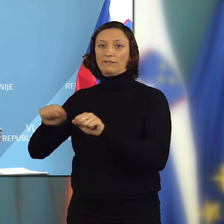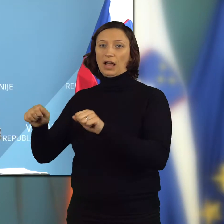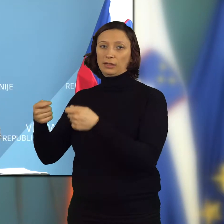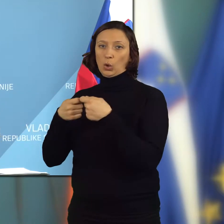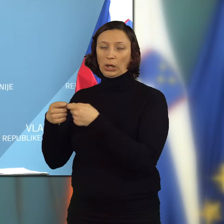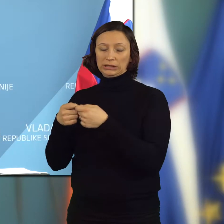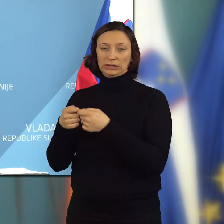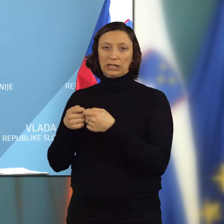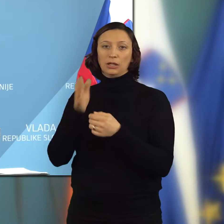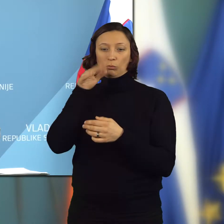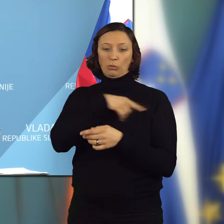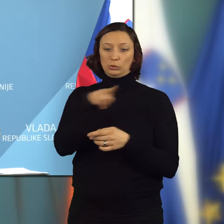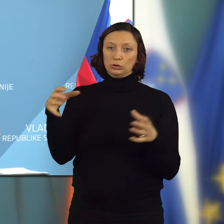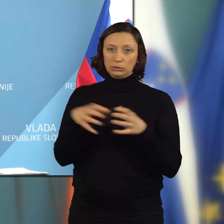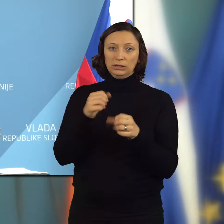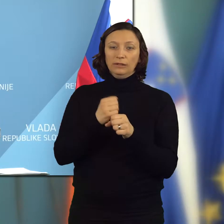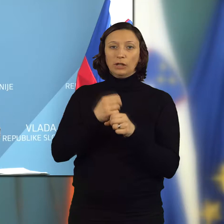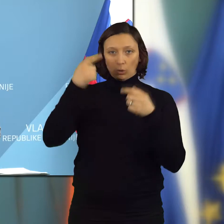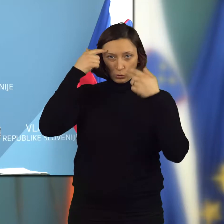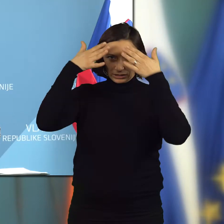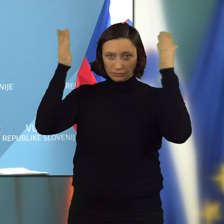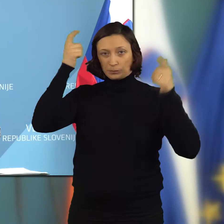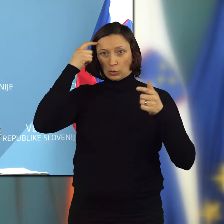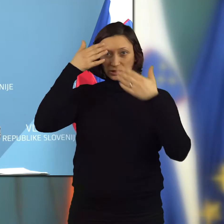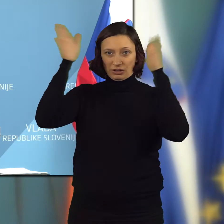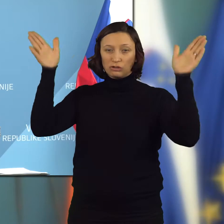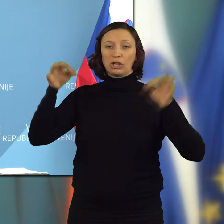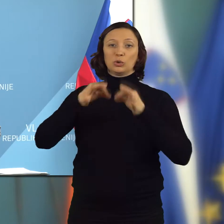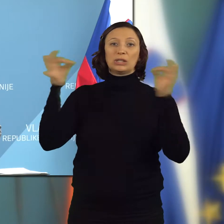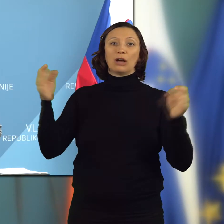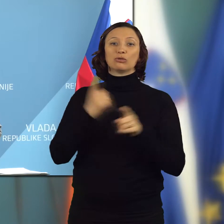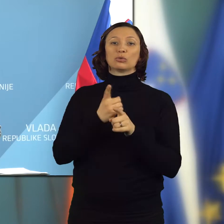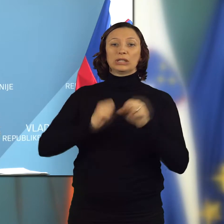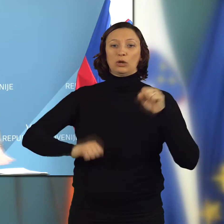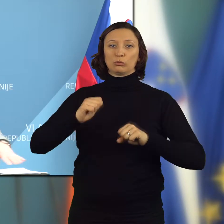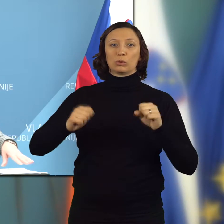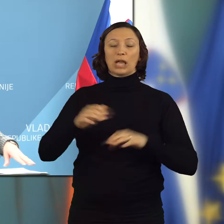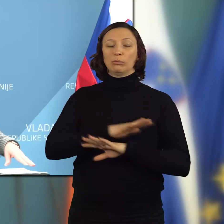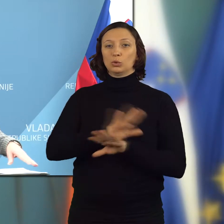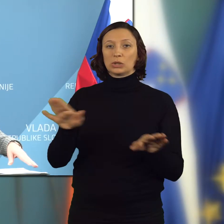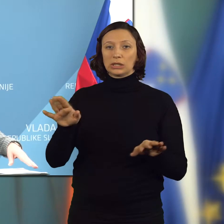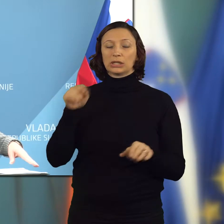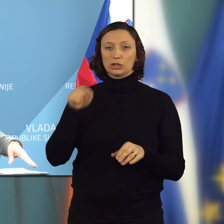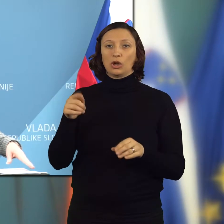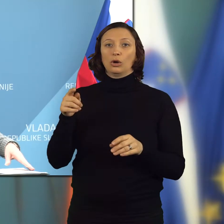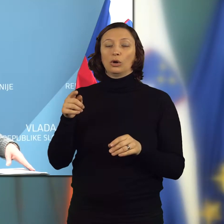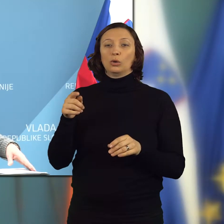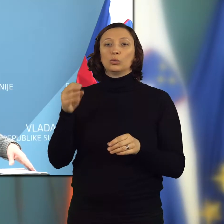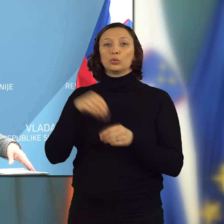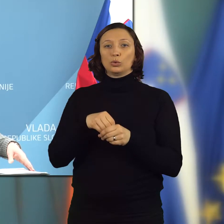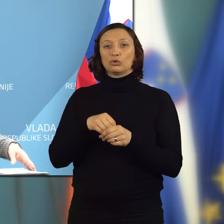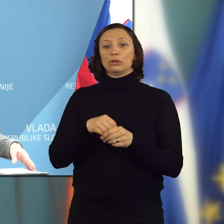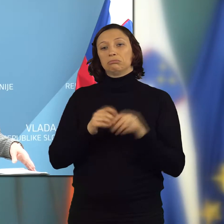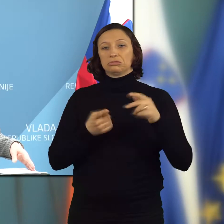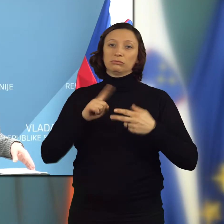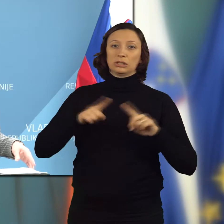nevladne organizacije, bomo delali na osveščanju javnosti in seveda tudi na usposabljanju vseh, ki so